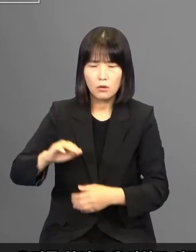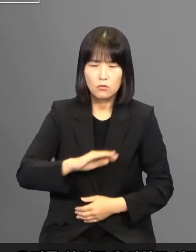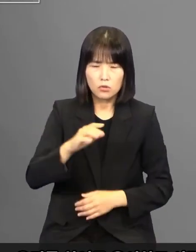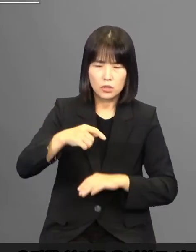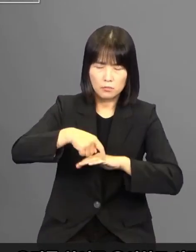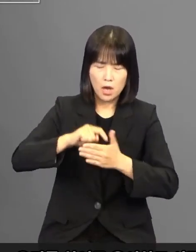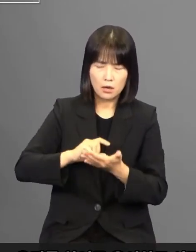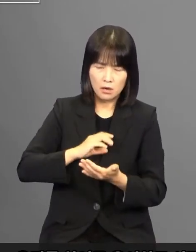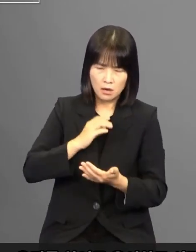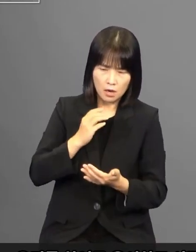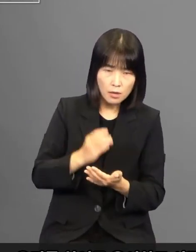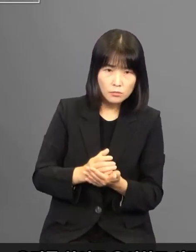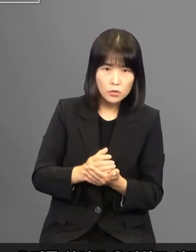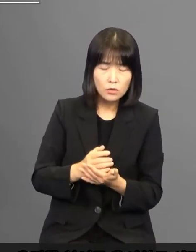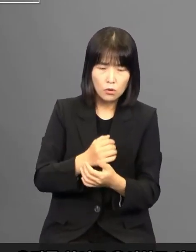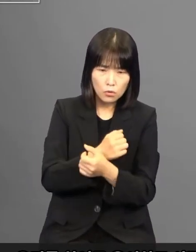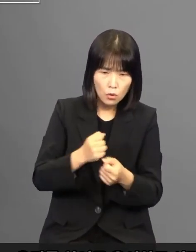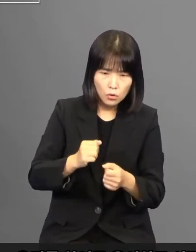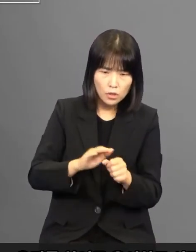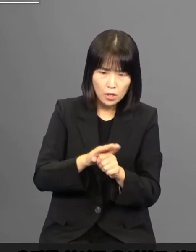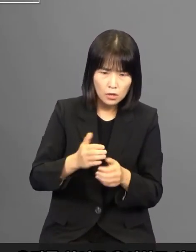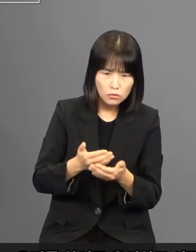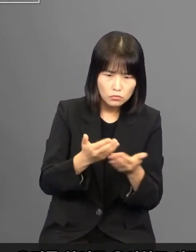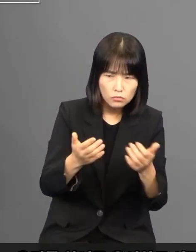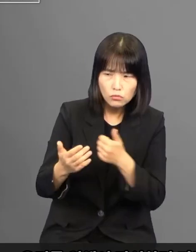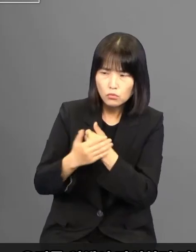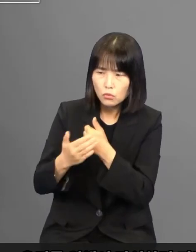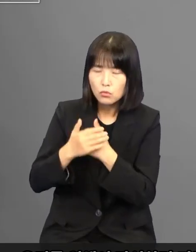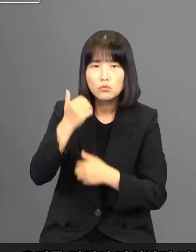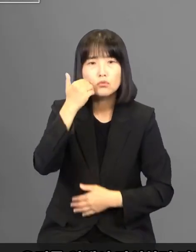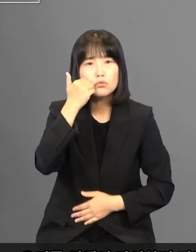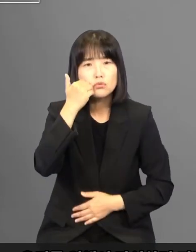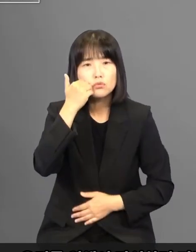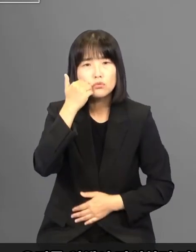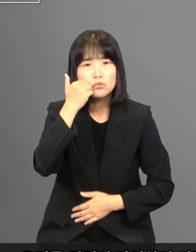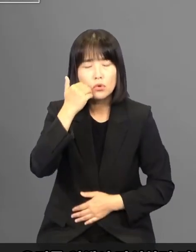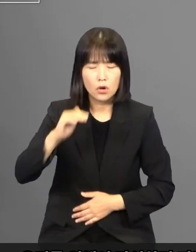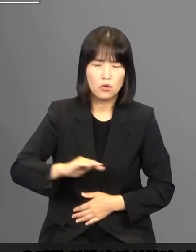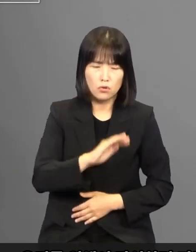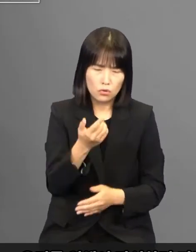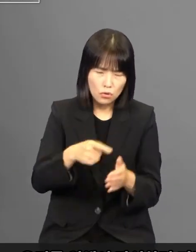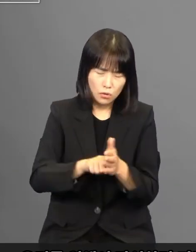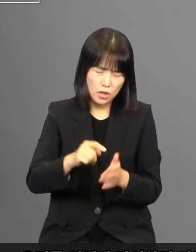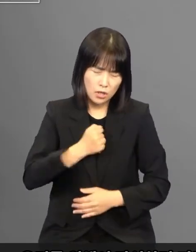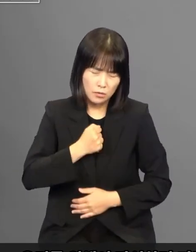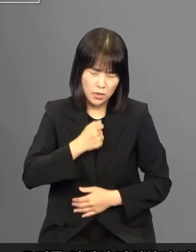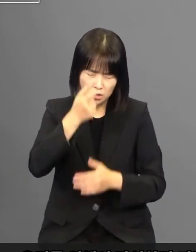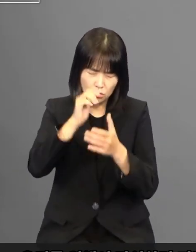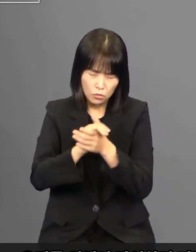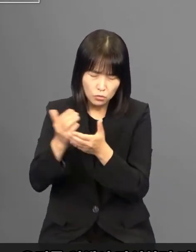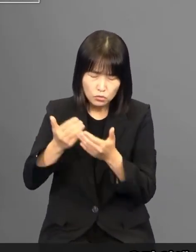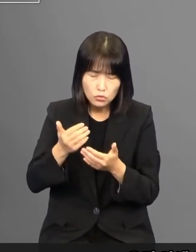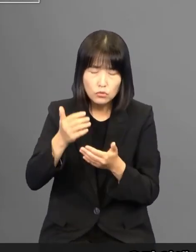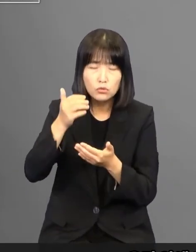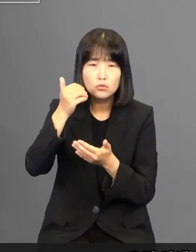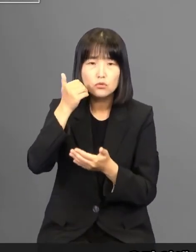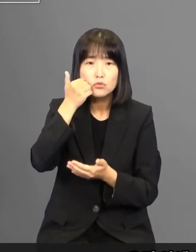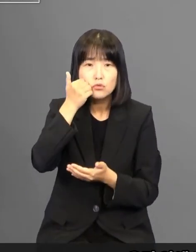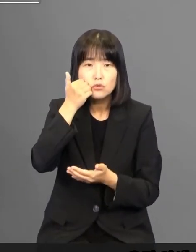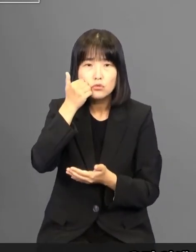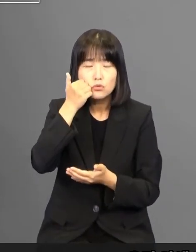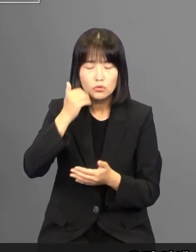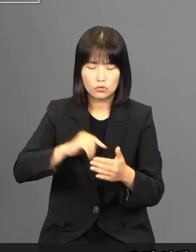하여금 용서하고 사랑할 수 있도록 도와주신 분이 계세요. 우리를 위해서 탄식하며 기도해 주시는 분이 계세요. 누구십니까? 우리 안에